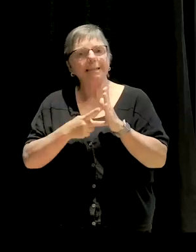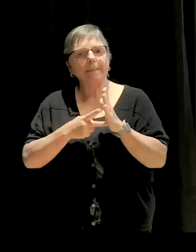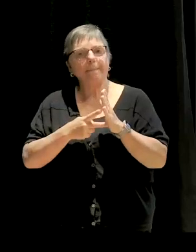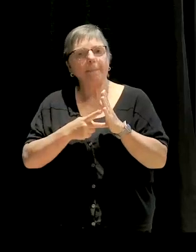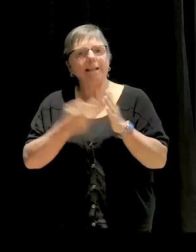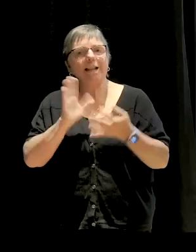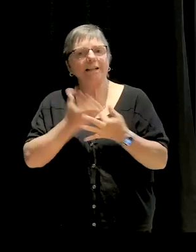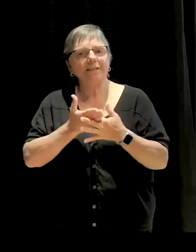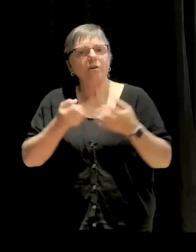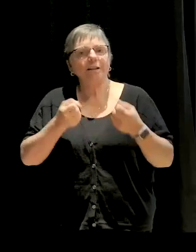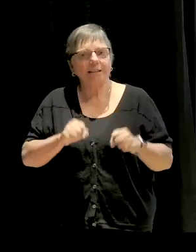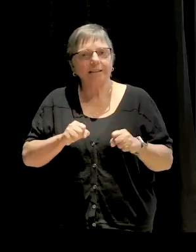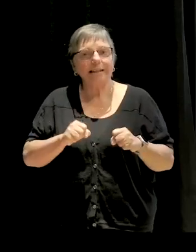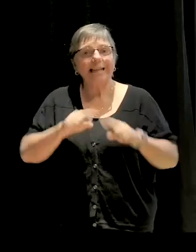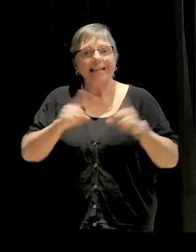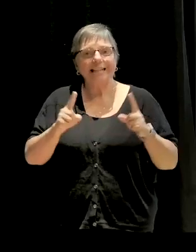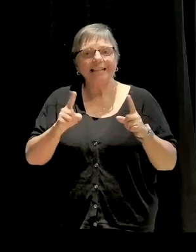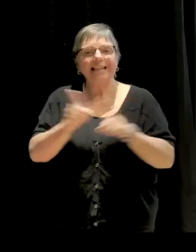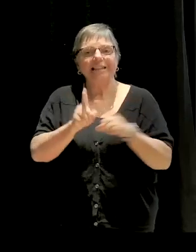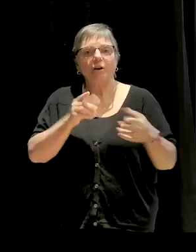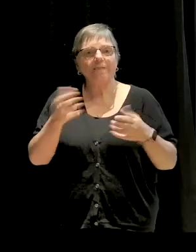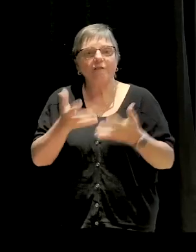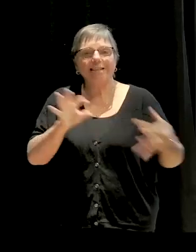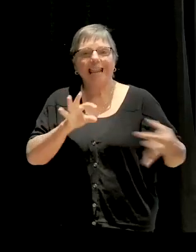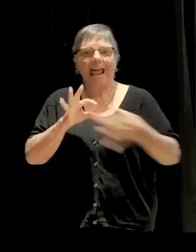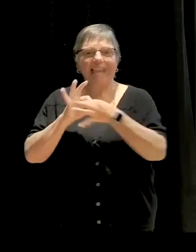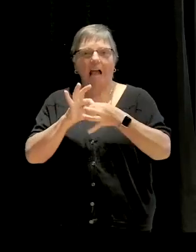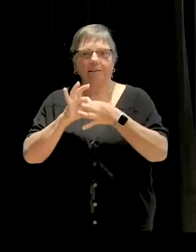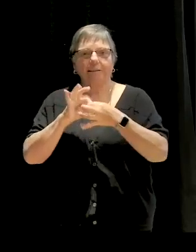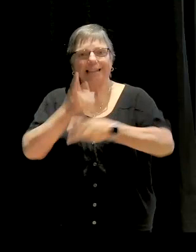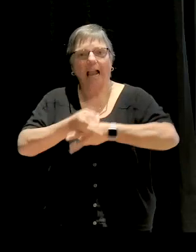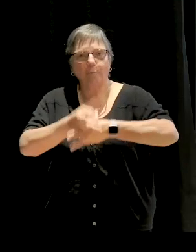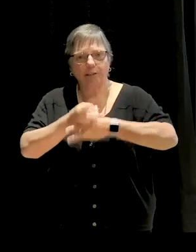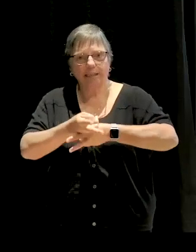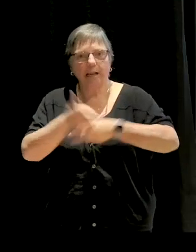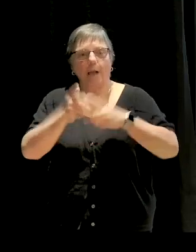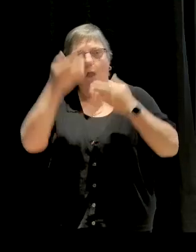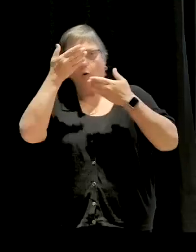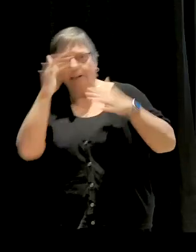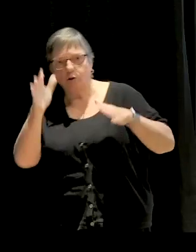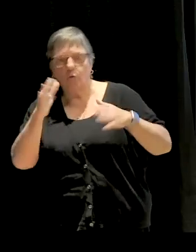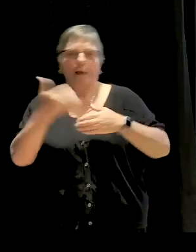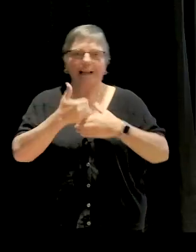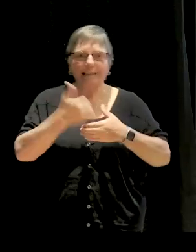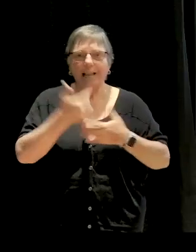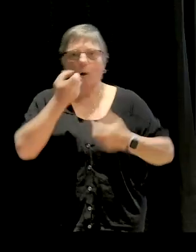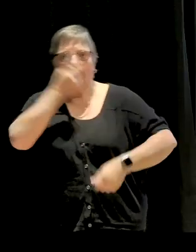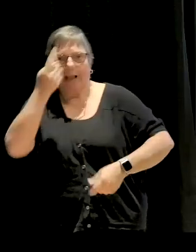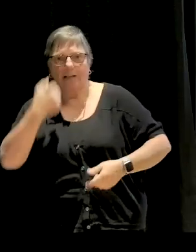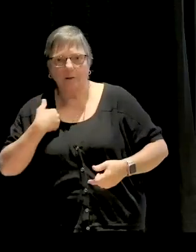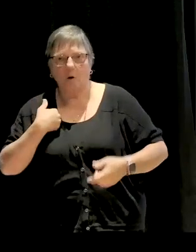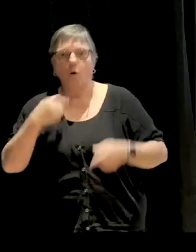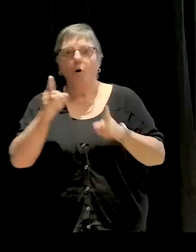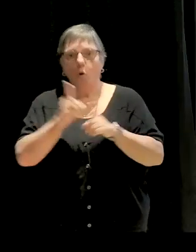affirmative, c'est de favoriser le développement de l'alliance thérapeutique par une posture d'ouverture, de respect et de compréhension. Une compréhension, oui, de la culture des personnes